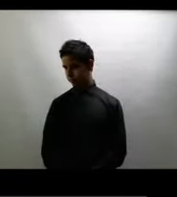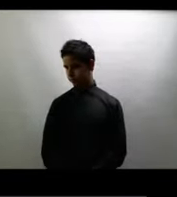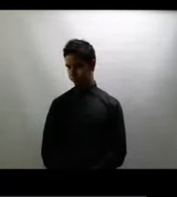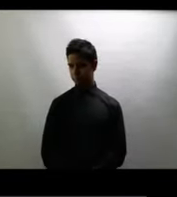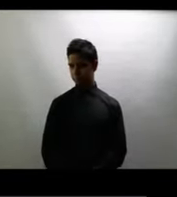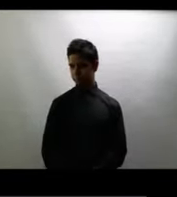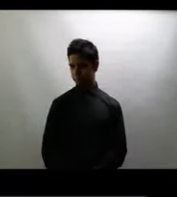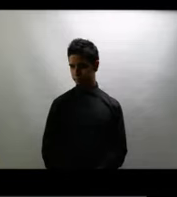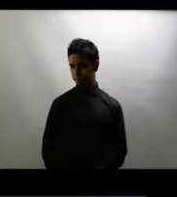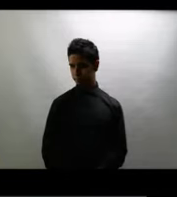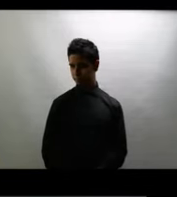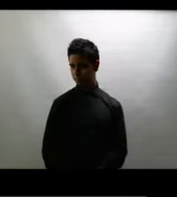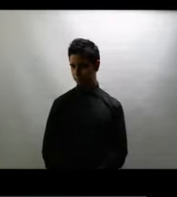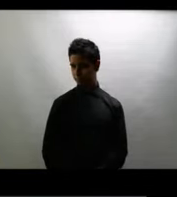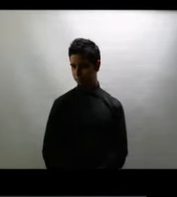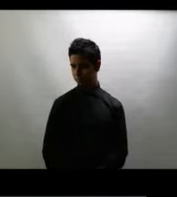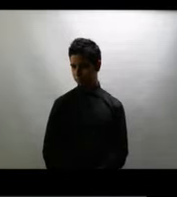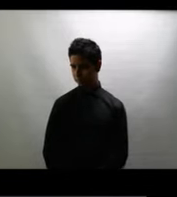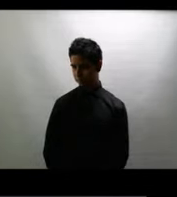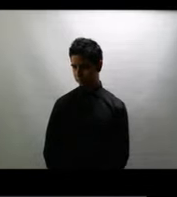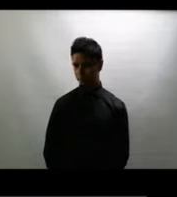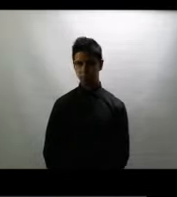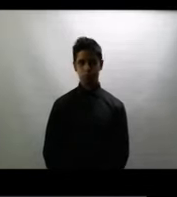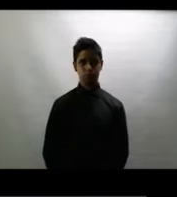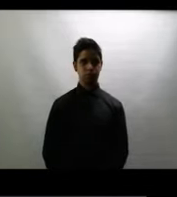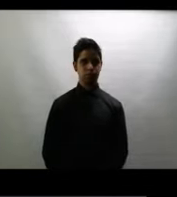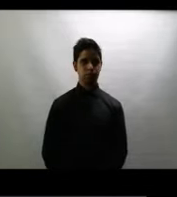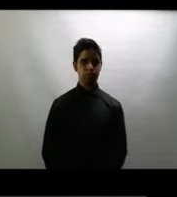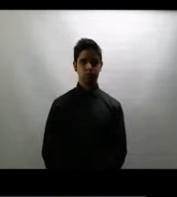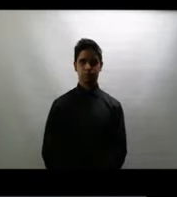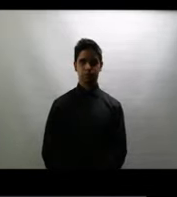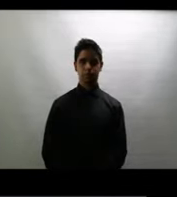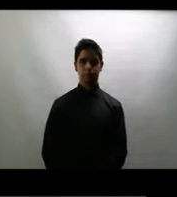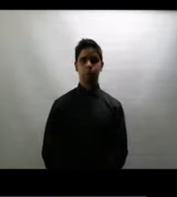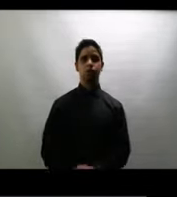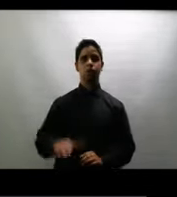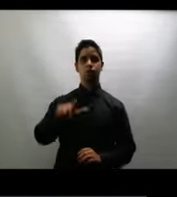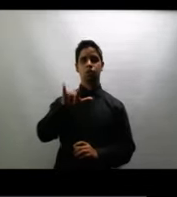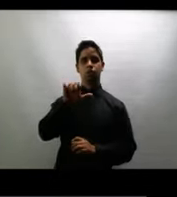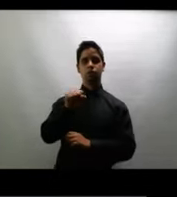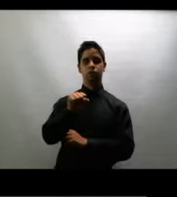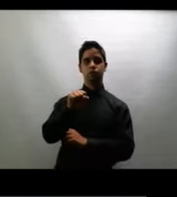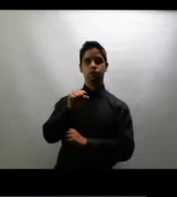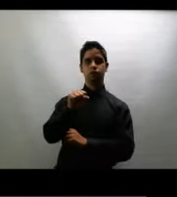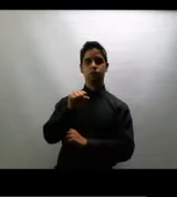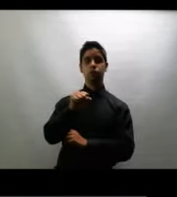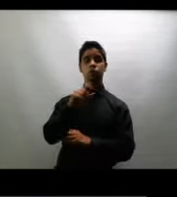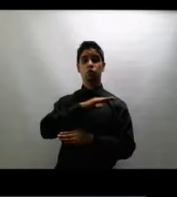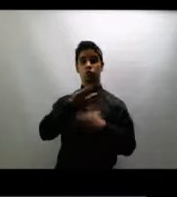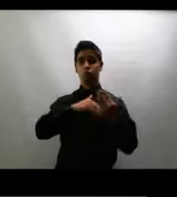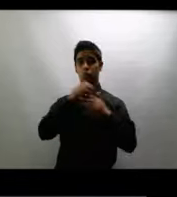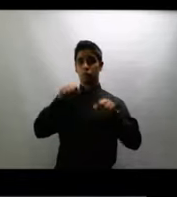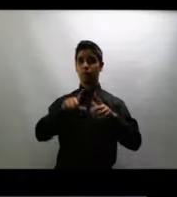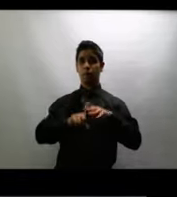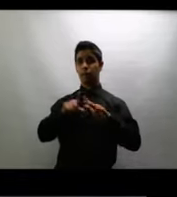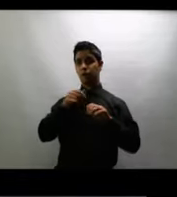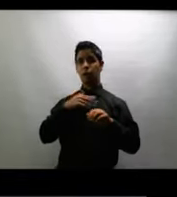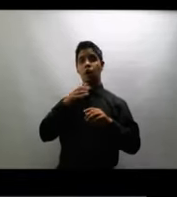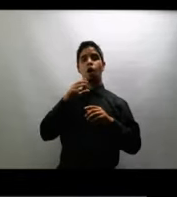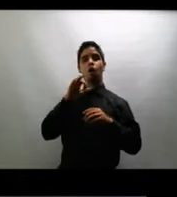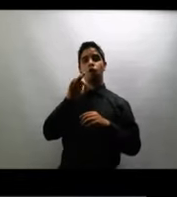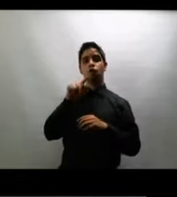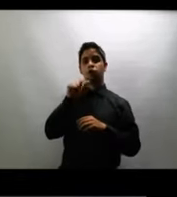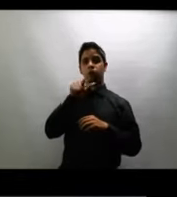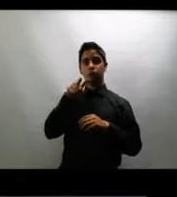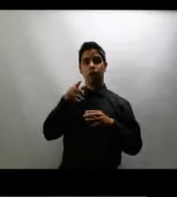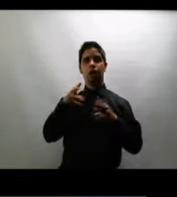Fresas con chocolate. Brownies con cheesecake. Cannoli. Todo eso y más lo encuentras en Fruteri. En